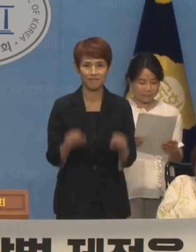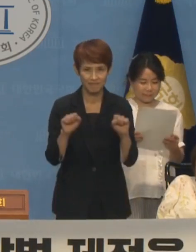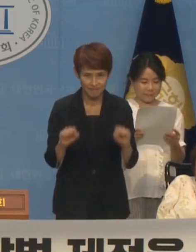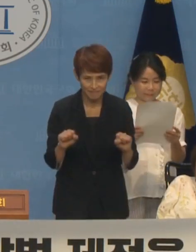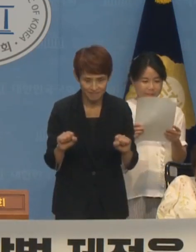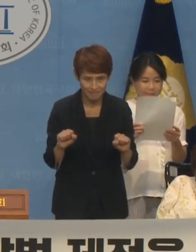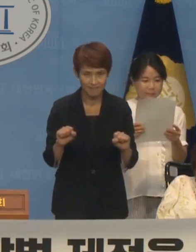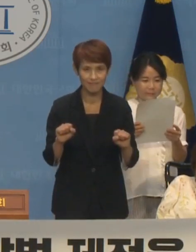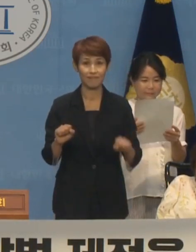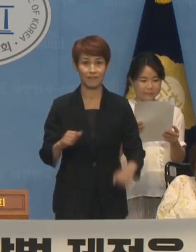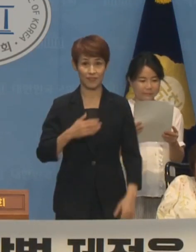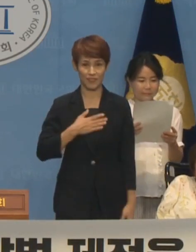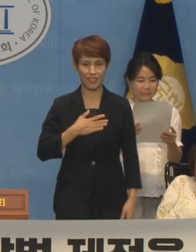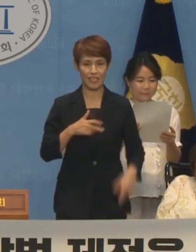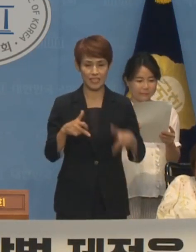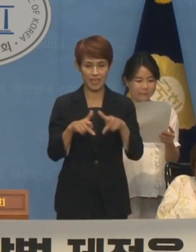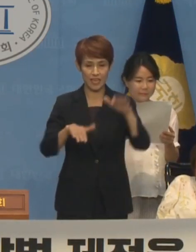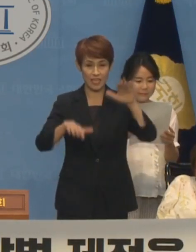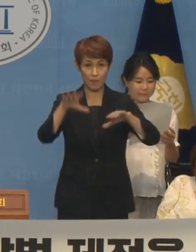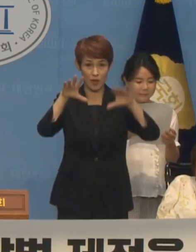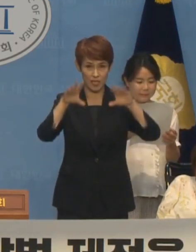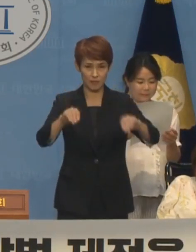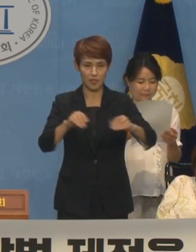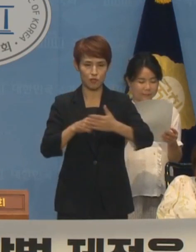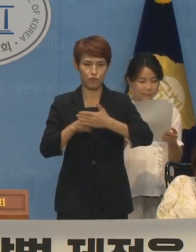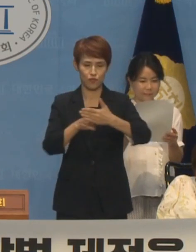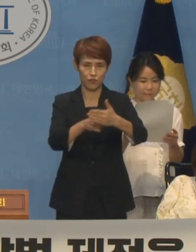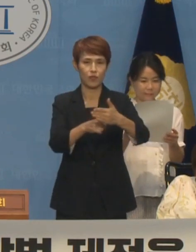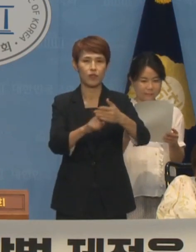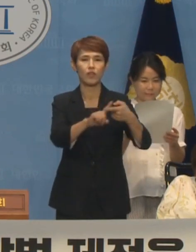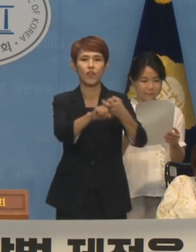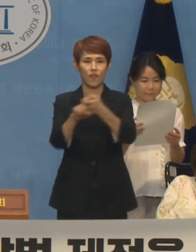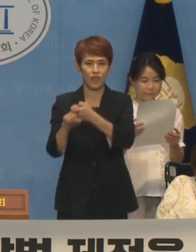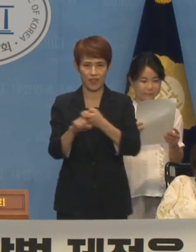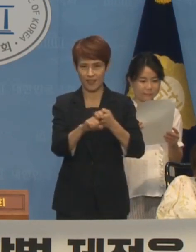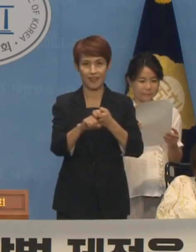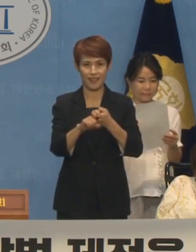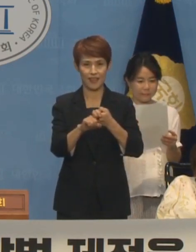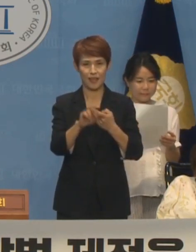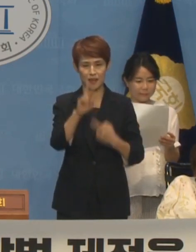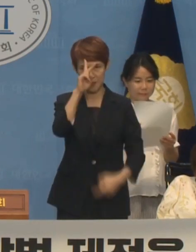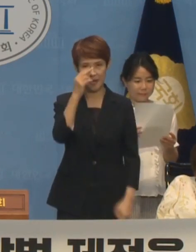안녕하세요. 저는 장애인 차별금지 추진연대 박김영희입니다.